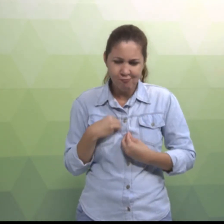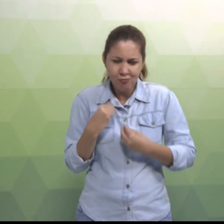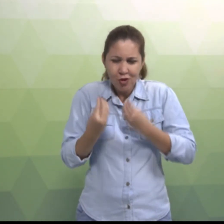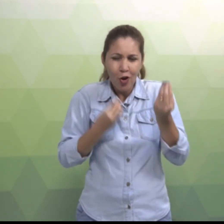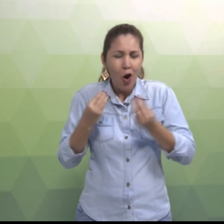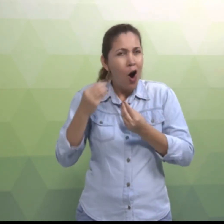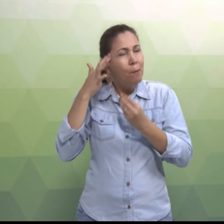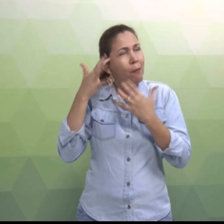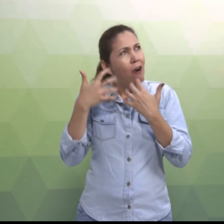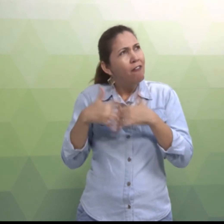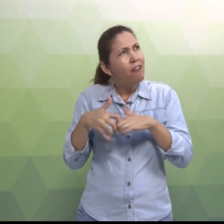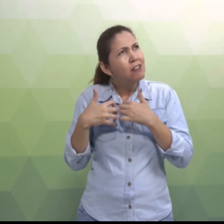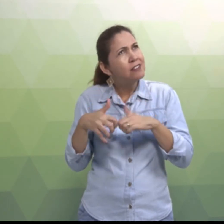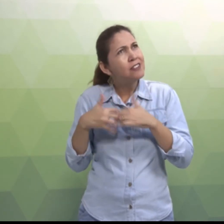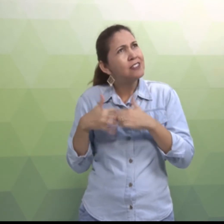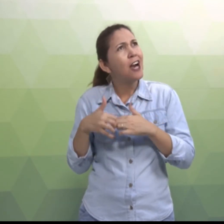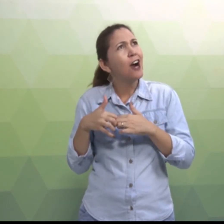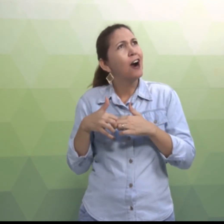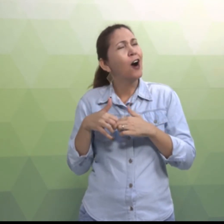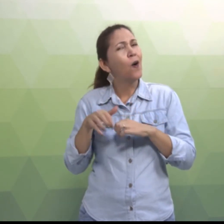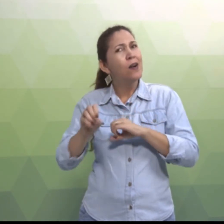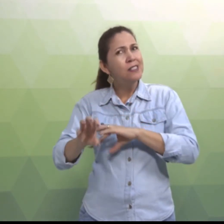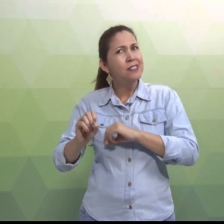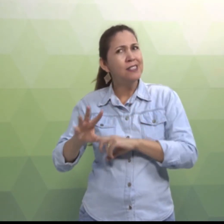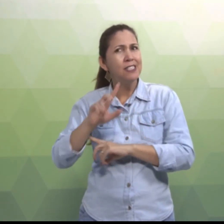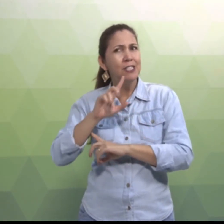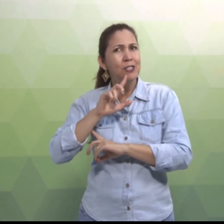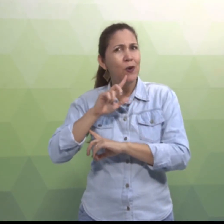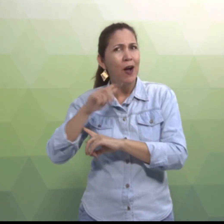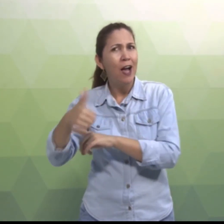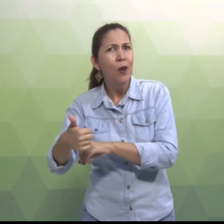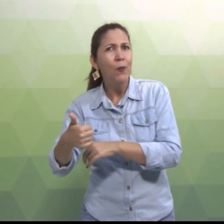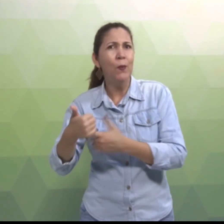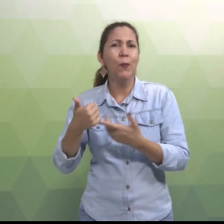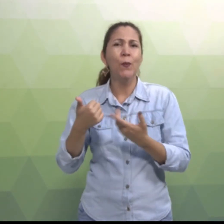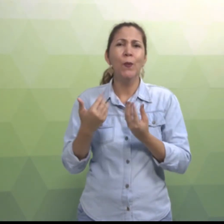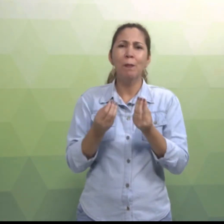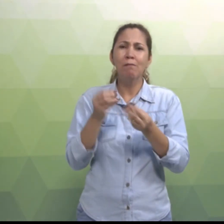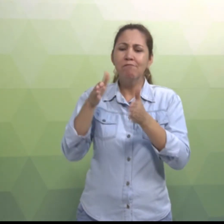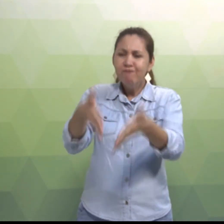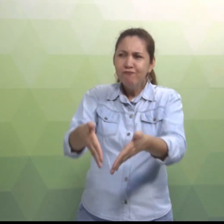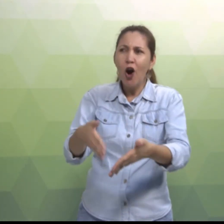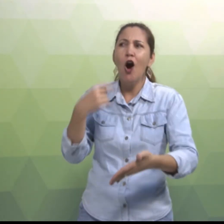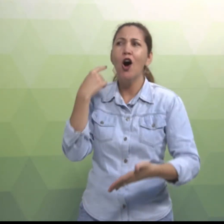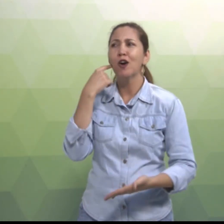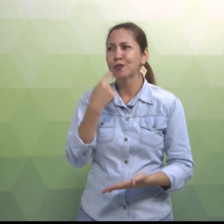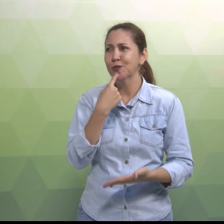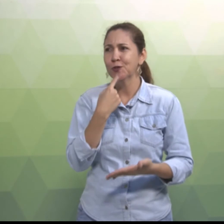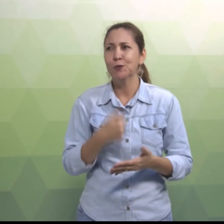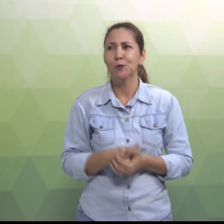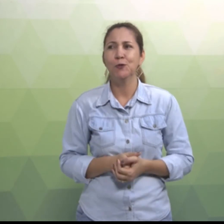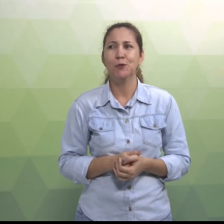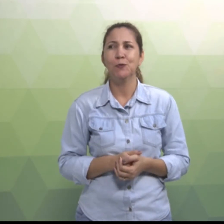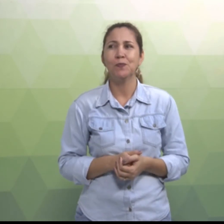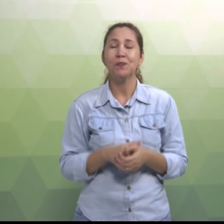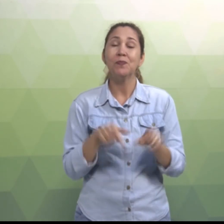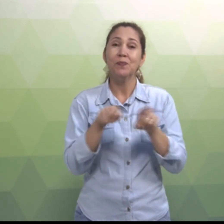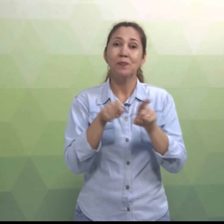que vai nos fazer refletir sobre o processo de ensino da L1. Qual o foco? O foco surdo, não é?